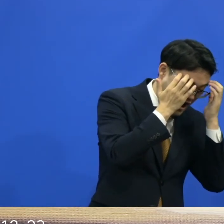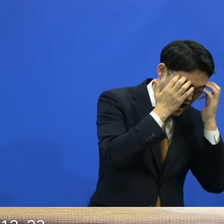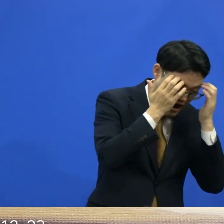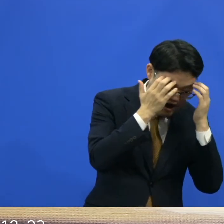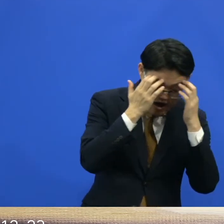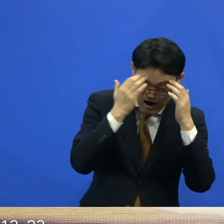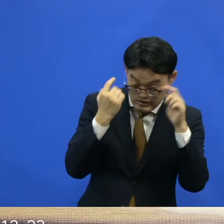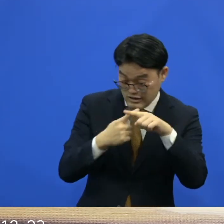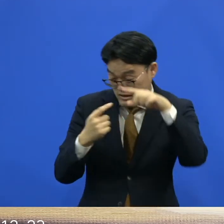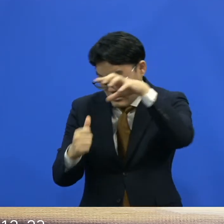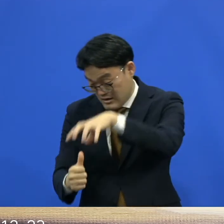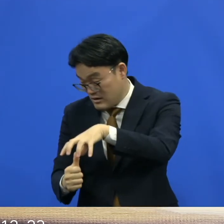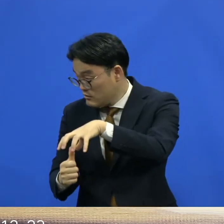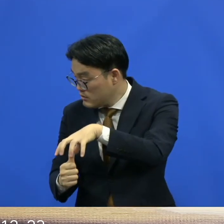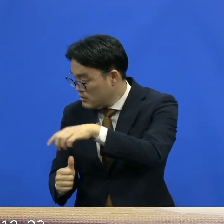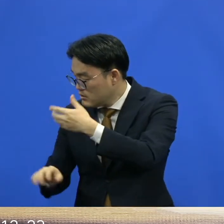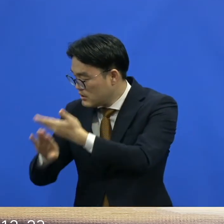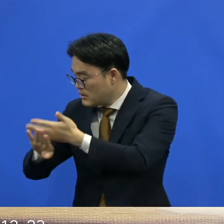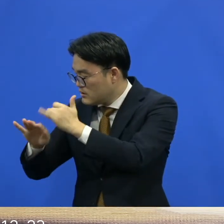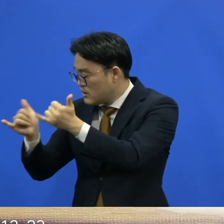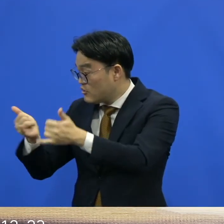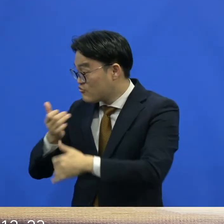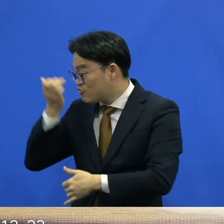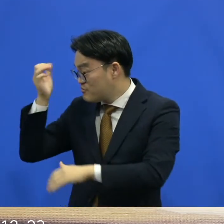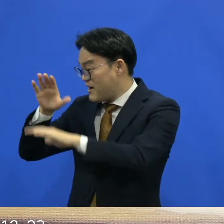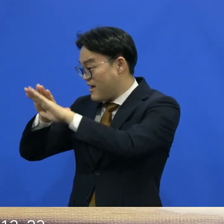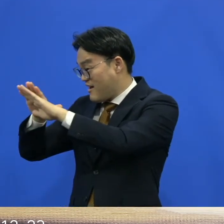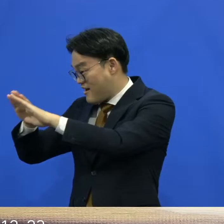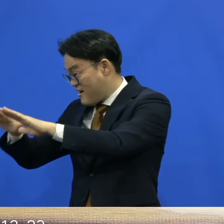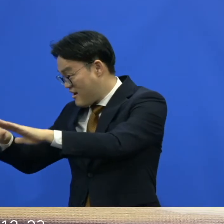그의 인생에 어떤 변화의 모티브가 생겨요.